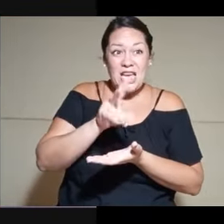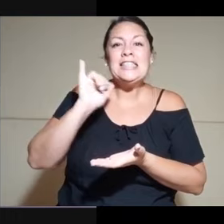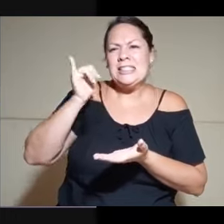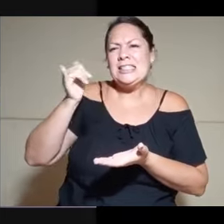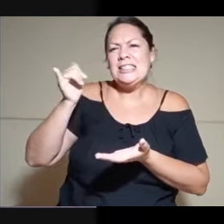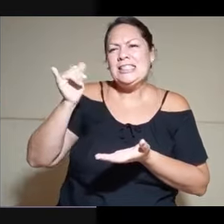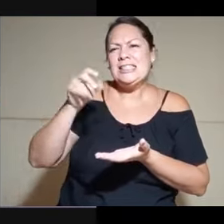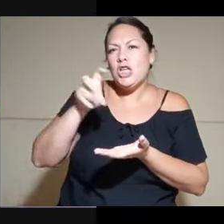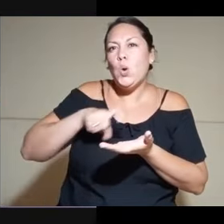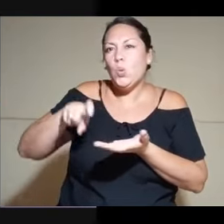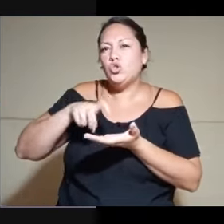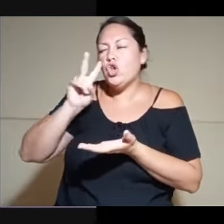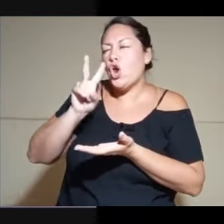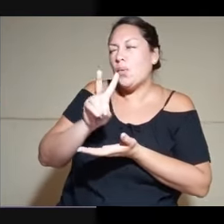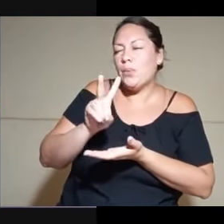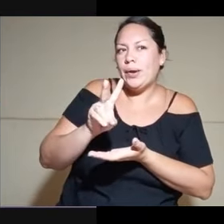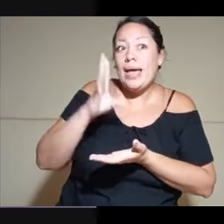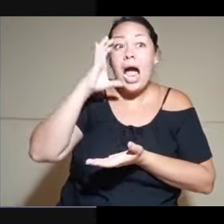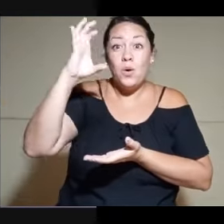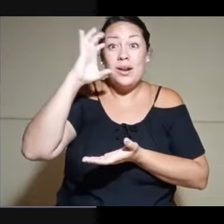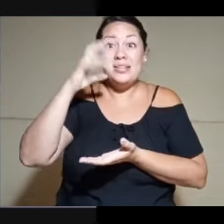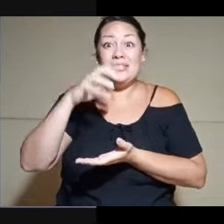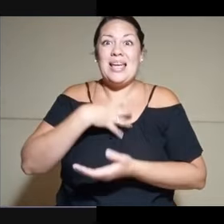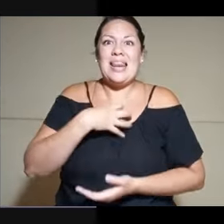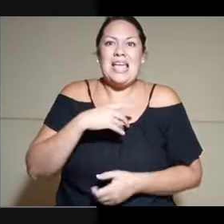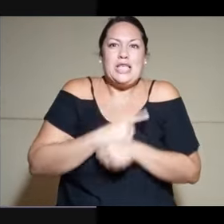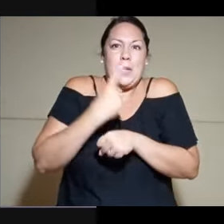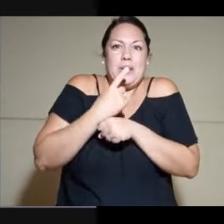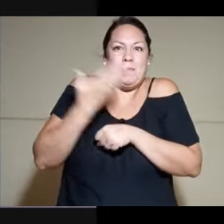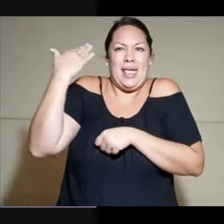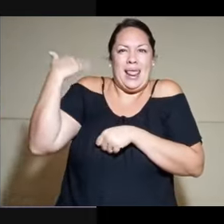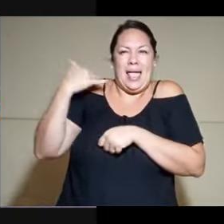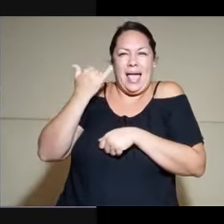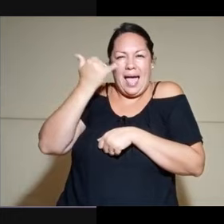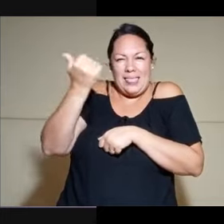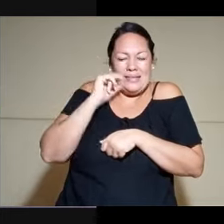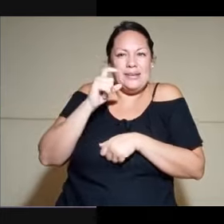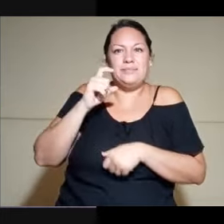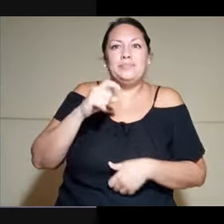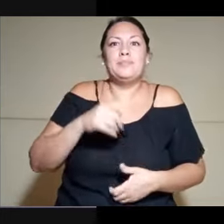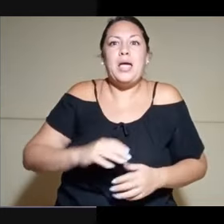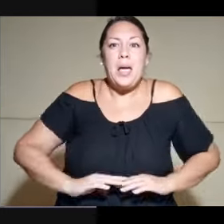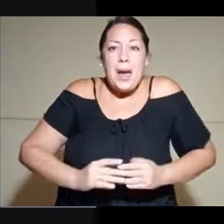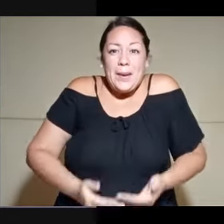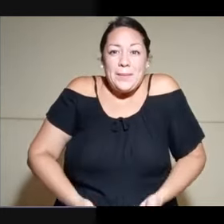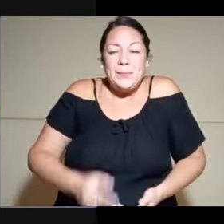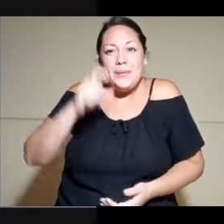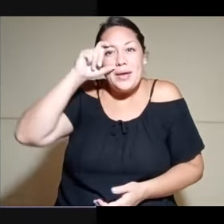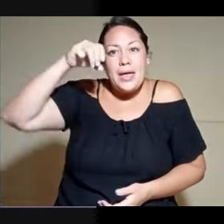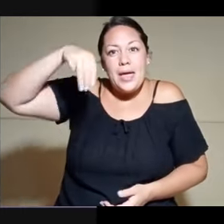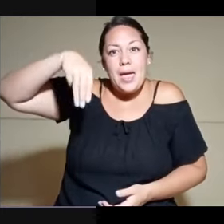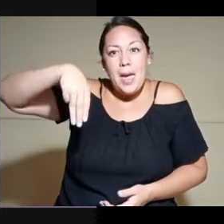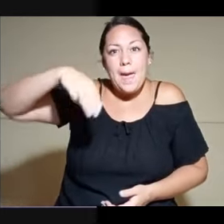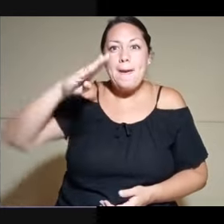profe. ¿Y se ve el cursor? Así yo les voy señalando. Bien. Sí, Bueno, profe. entonces acuérdense, esto lo